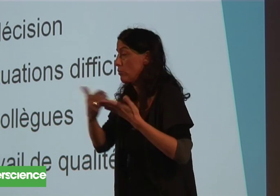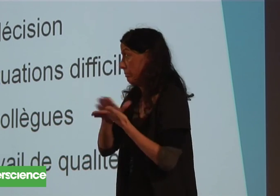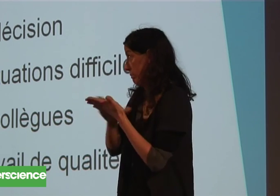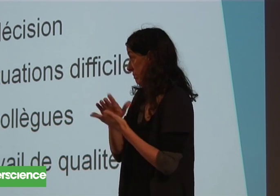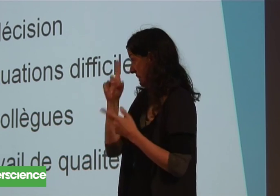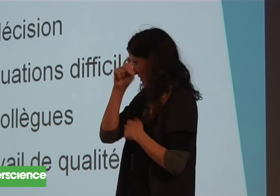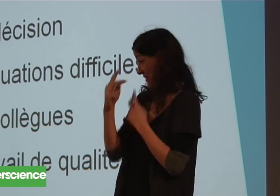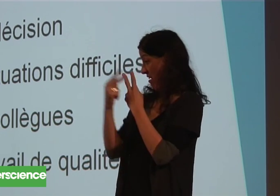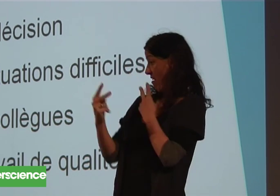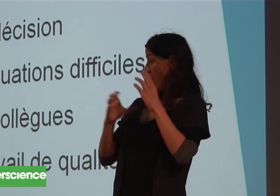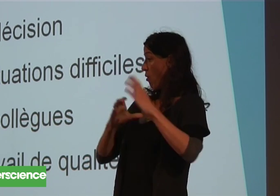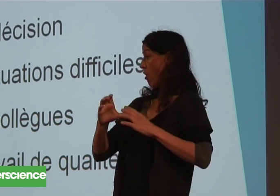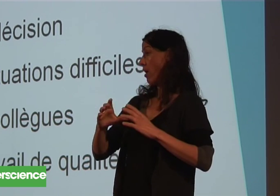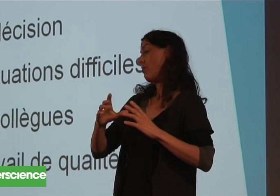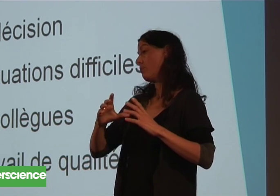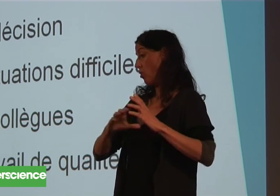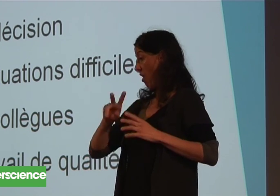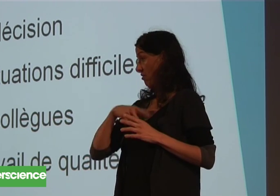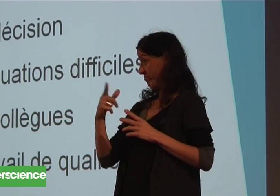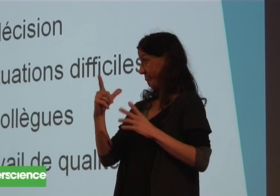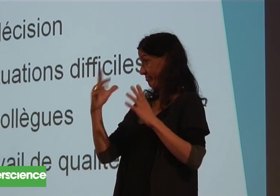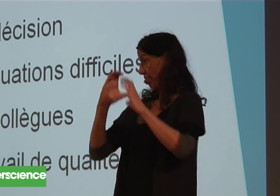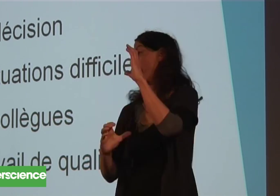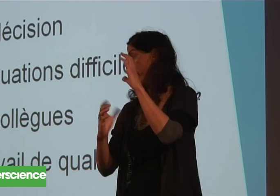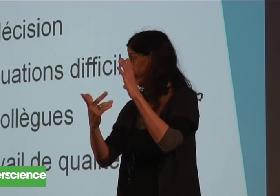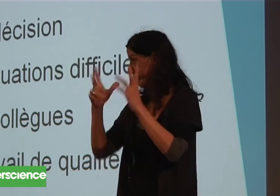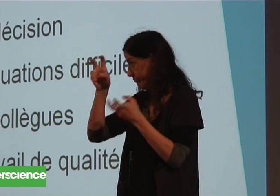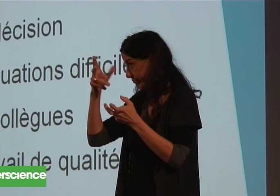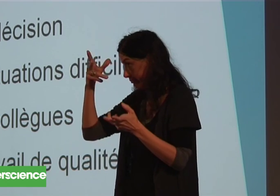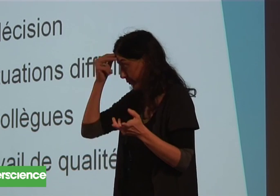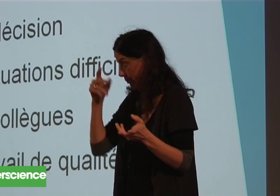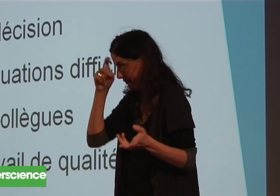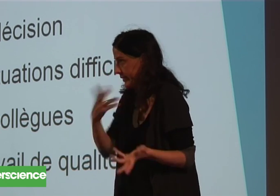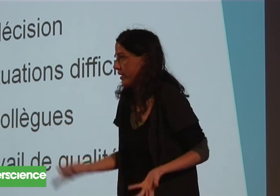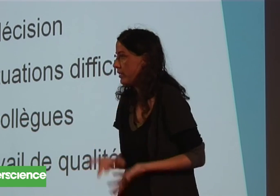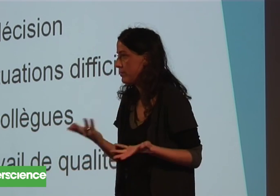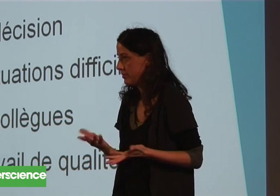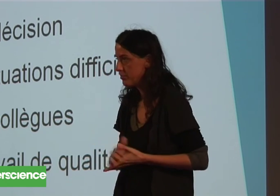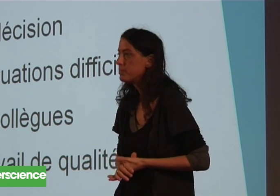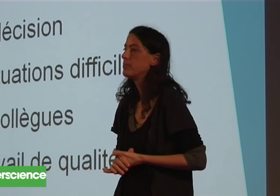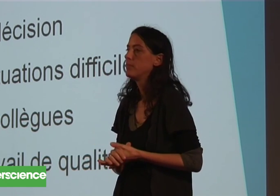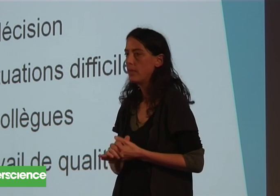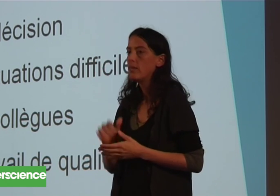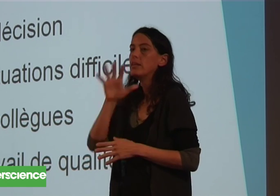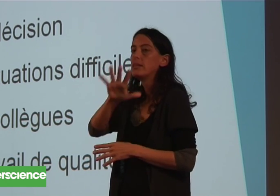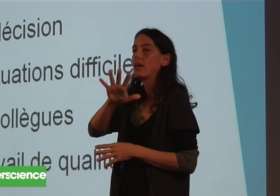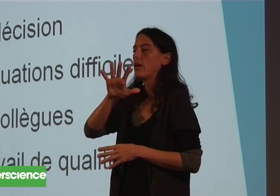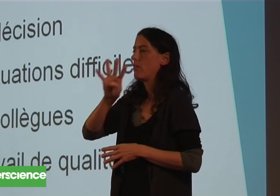centres de l'échantillon, on est à 70%. Et 54% des sourds, contre 24% dans le reste